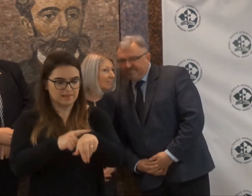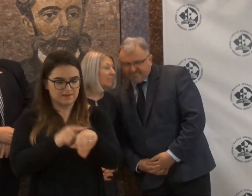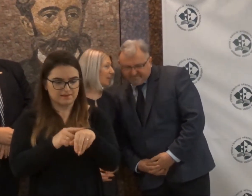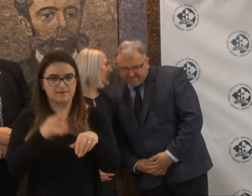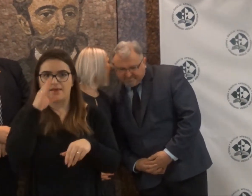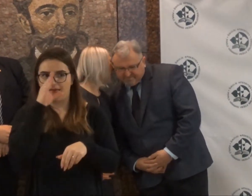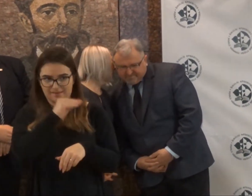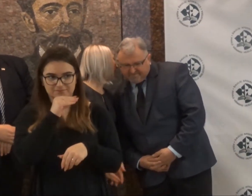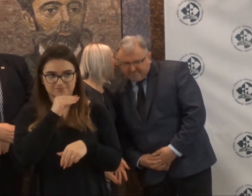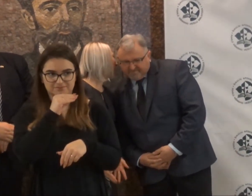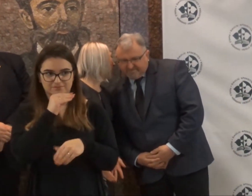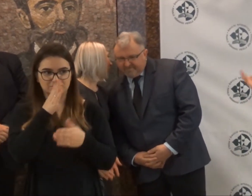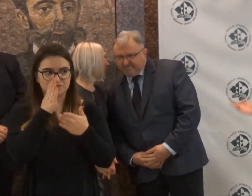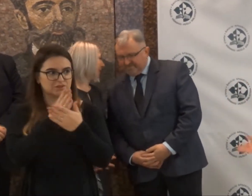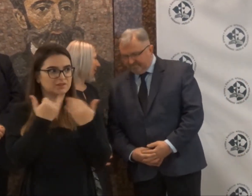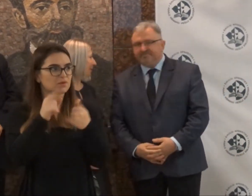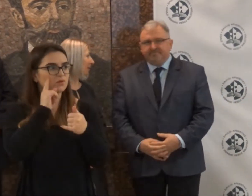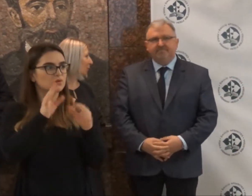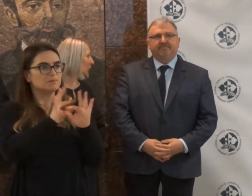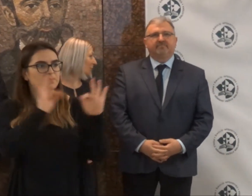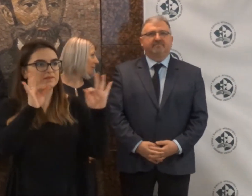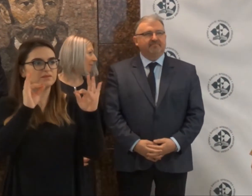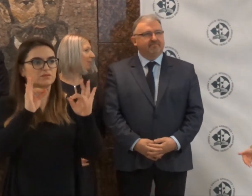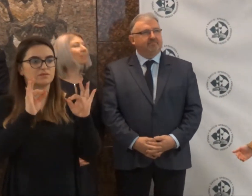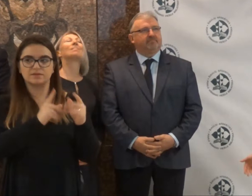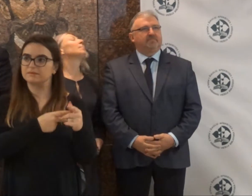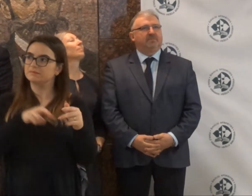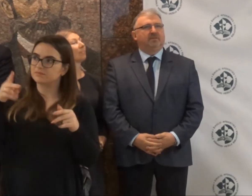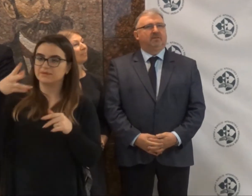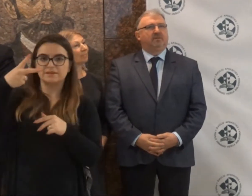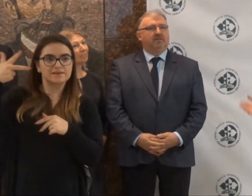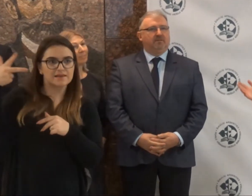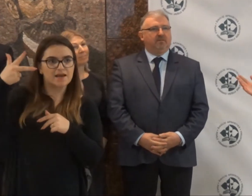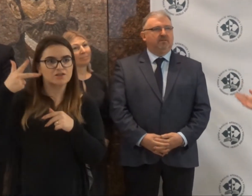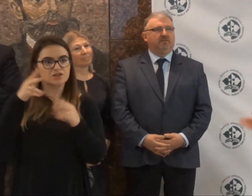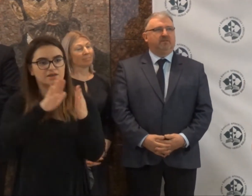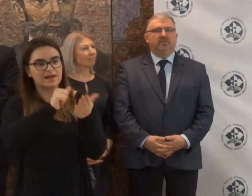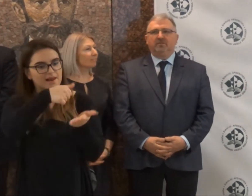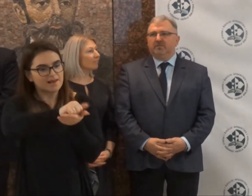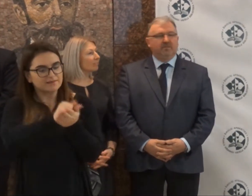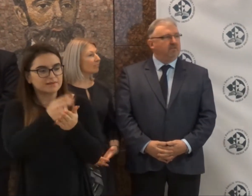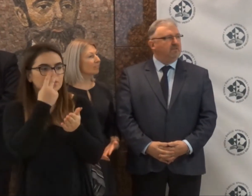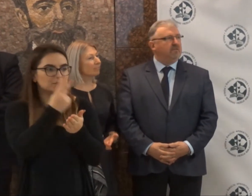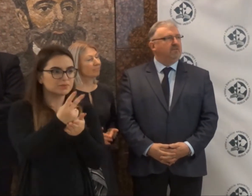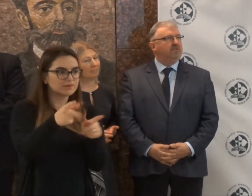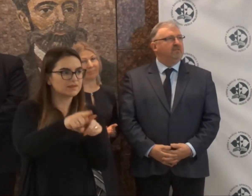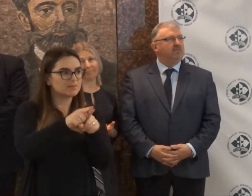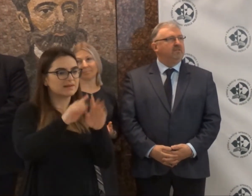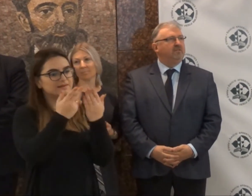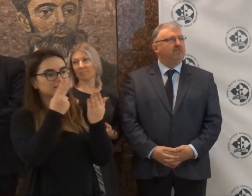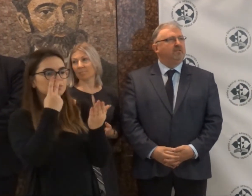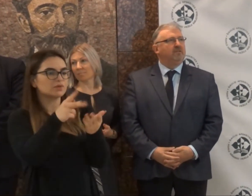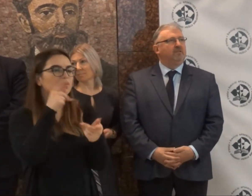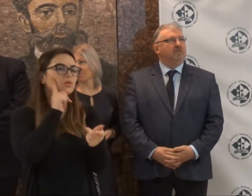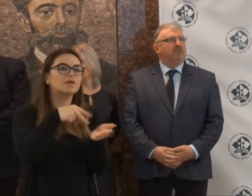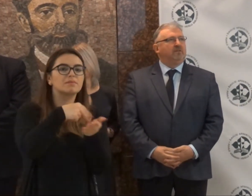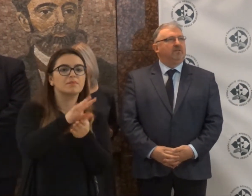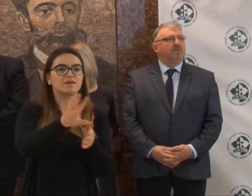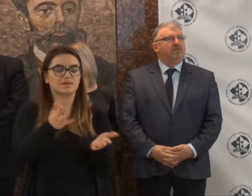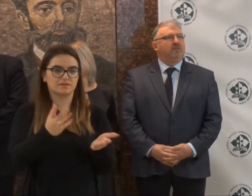turime tikrai siūlau nueiti dar į 3rią aukštą, apžiūrėti leidiklas, išsirinkti leidinius, kuriuos norėsite įsigyti